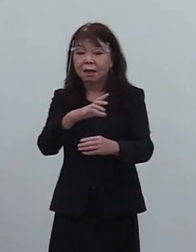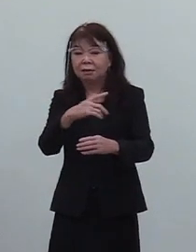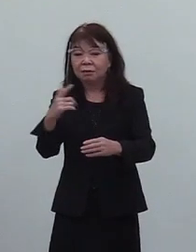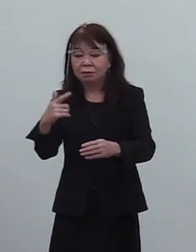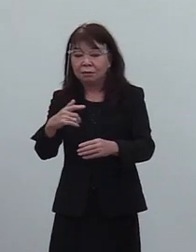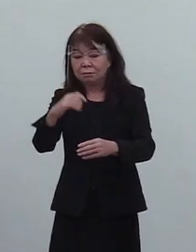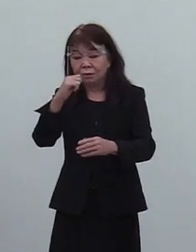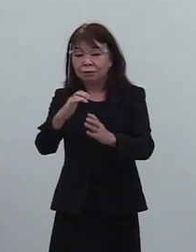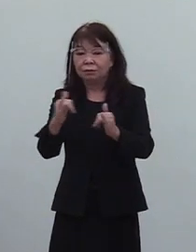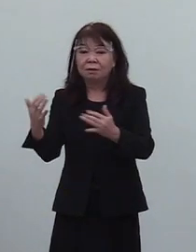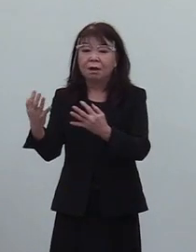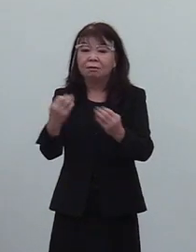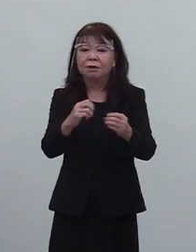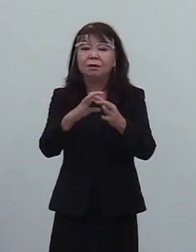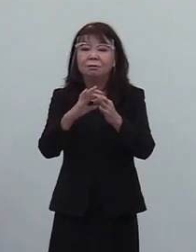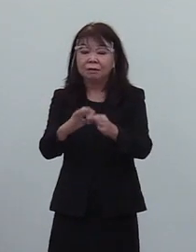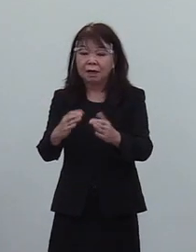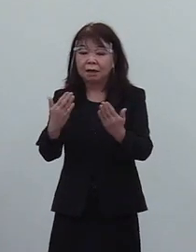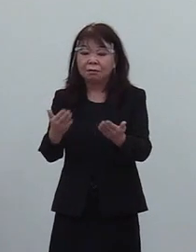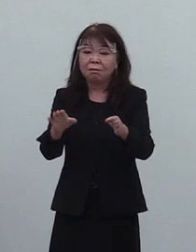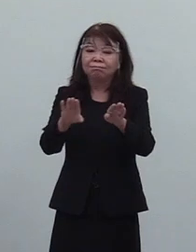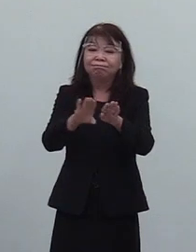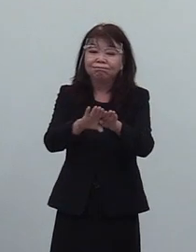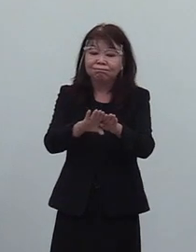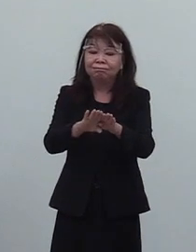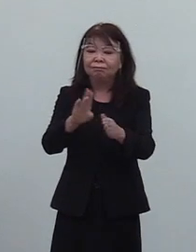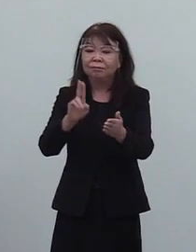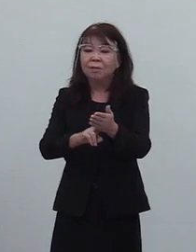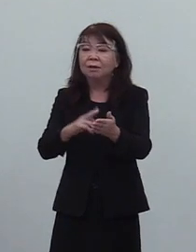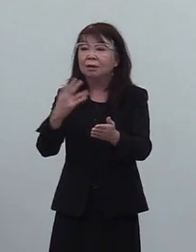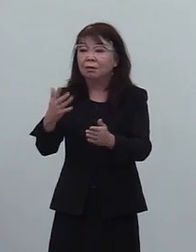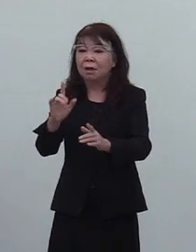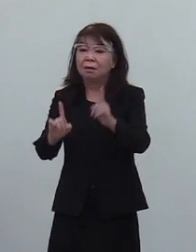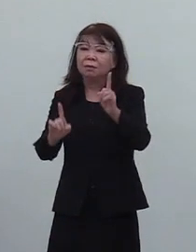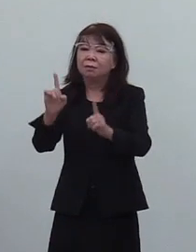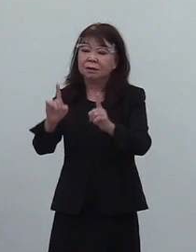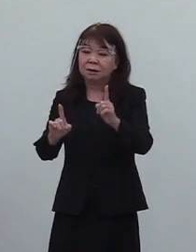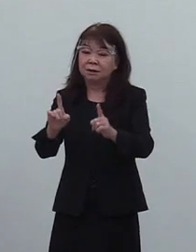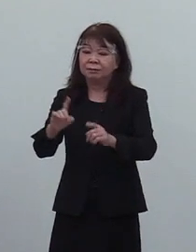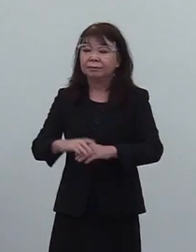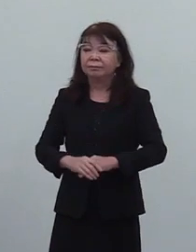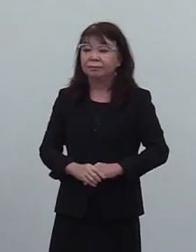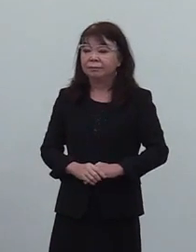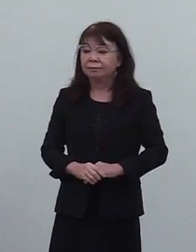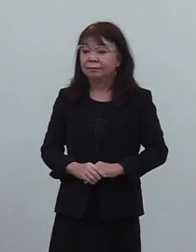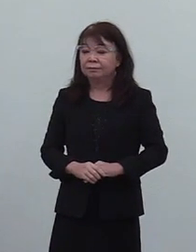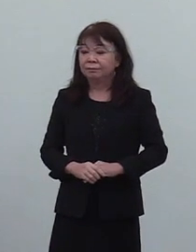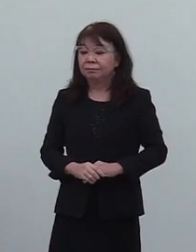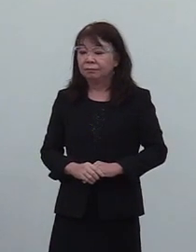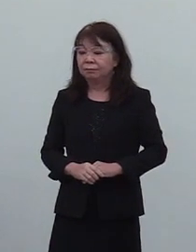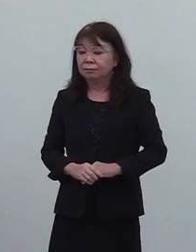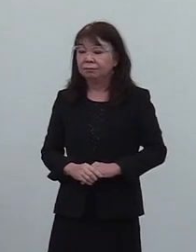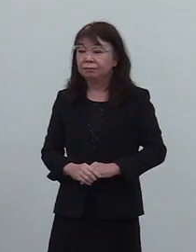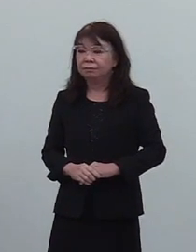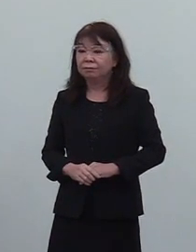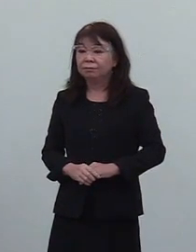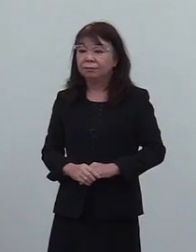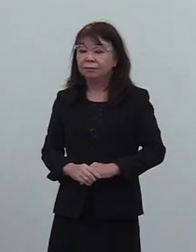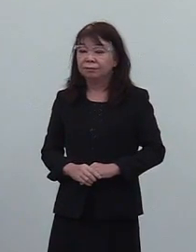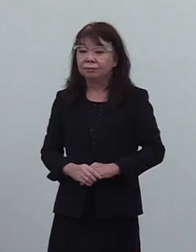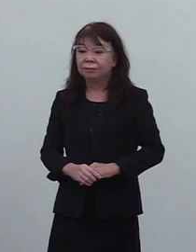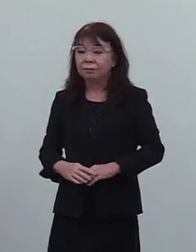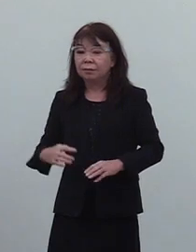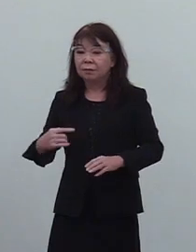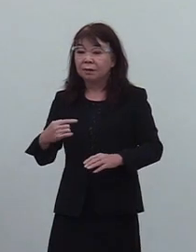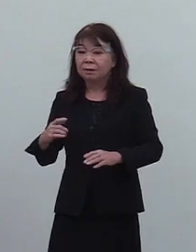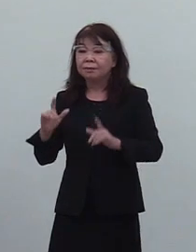ったので、まあ、学校ごとちょっとお休みしようかっていうふうになったのかっていうところはいかがでしょうか。 すいません、私は今ちょっ